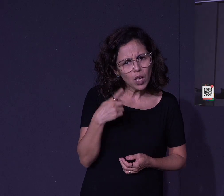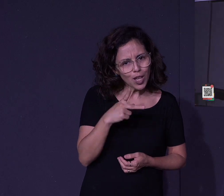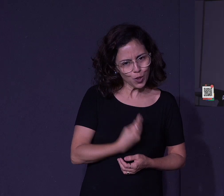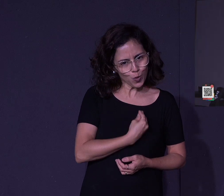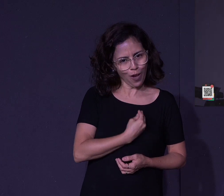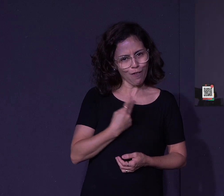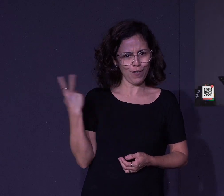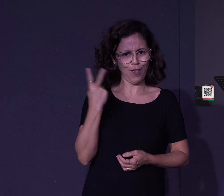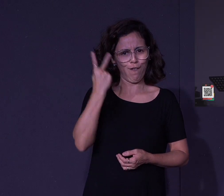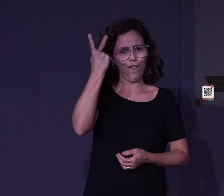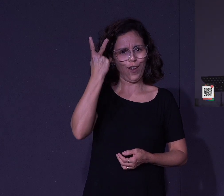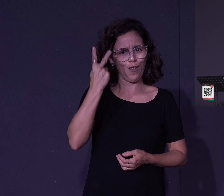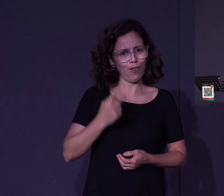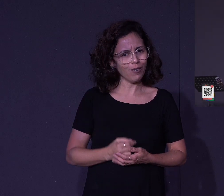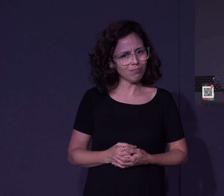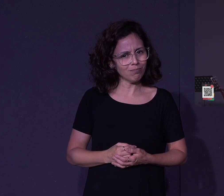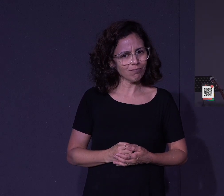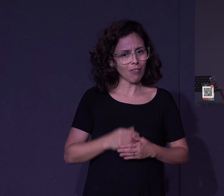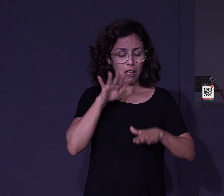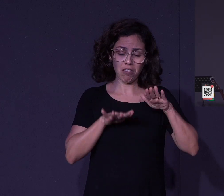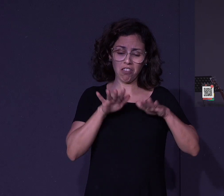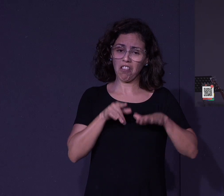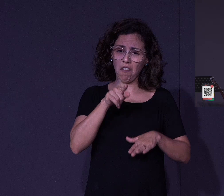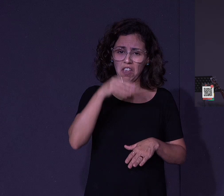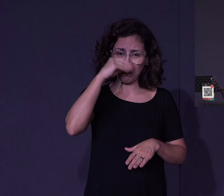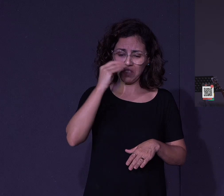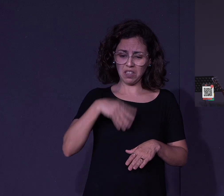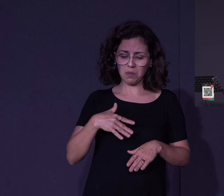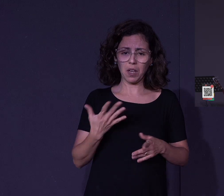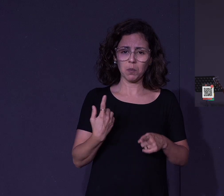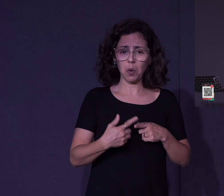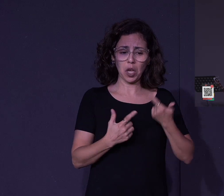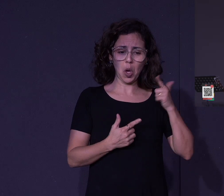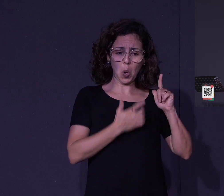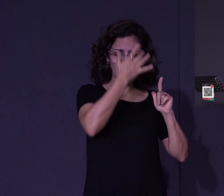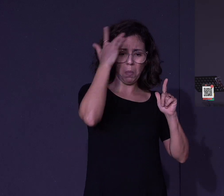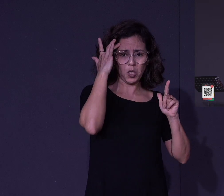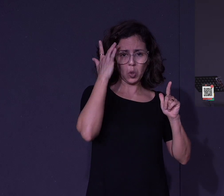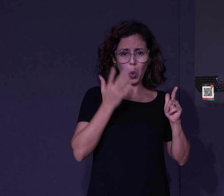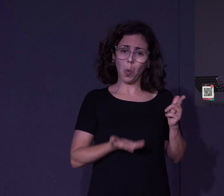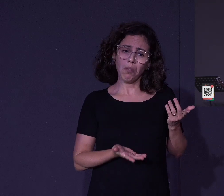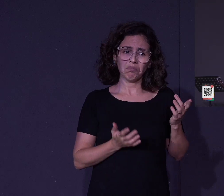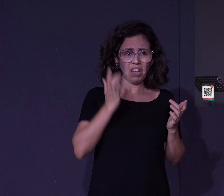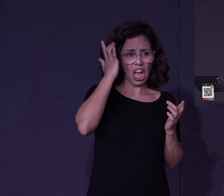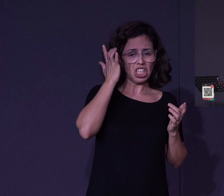Talvez você a despreza porque pessoas importantes talvez liberaram palavras sobre a sua vida de que você não vale